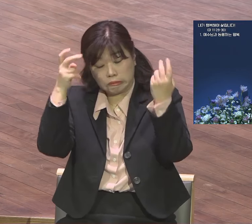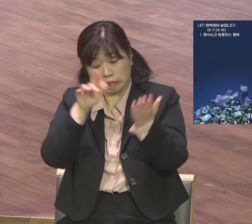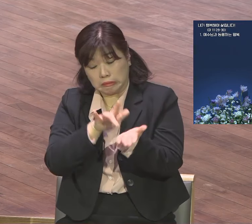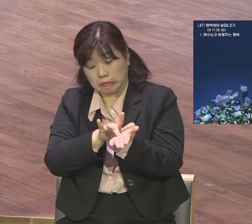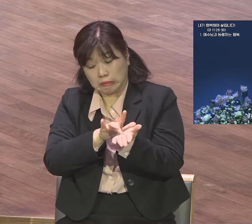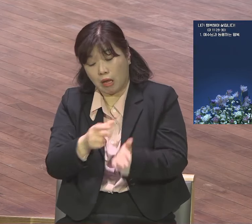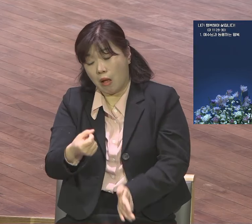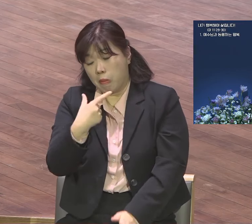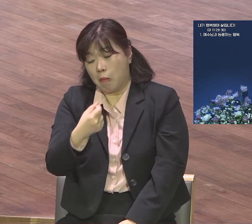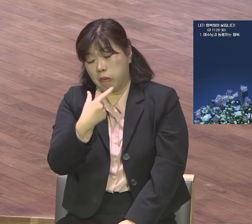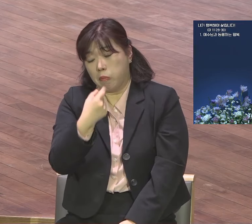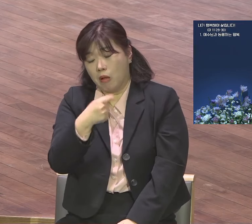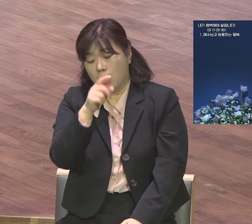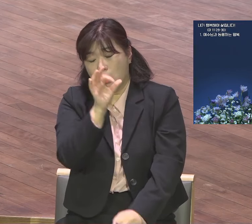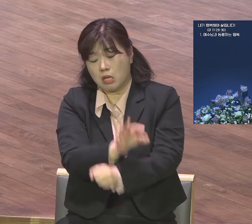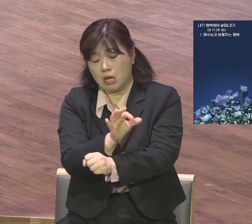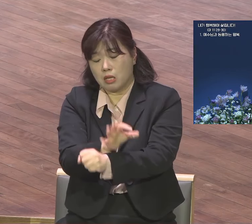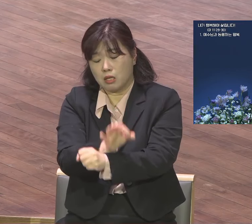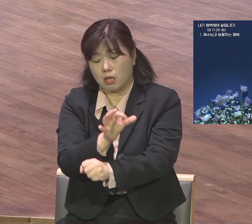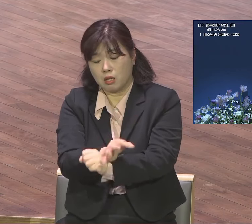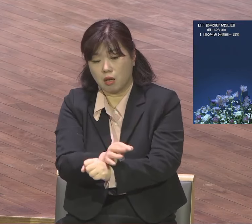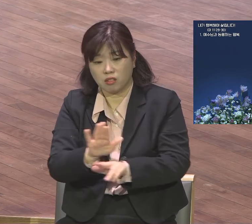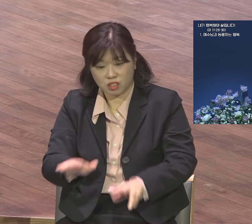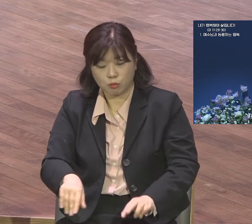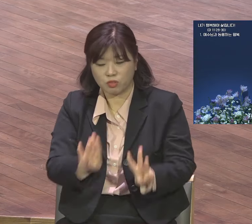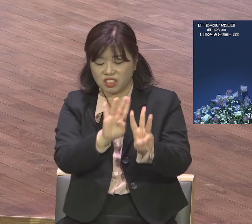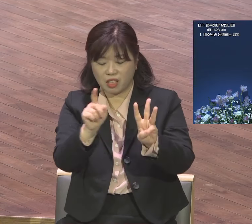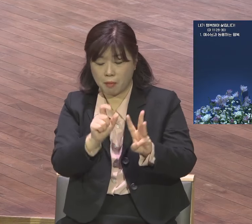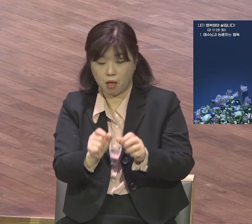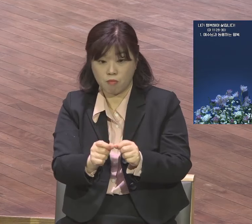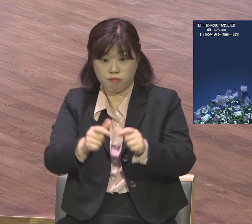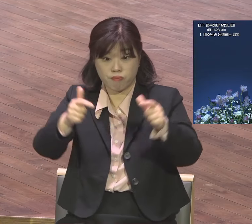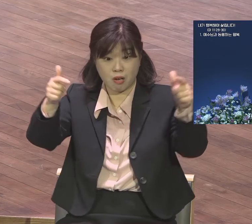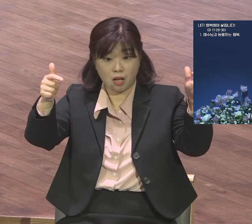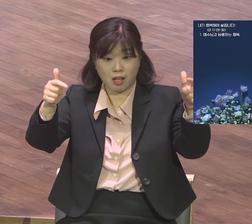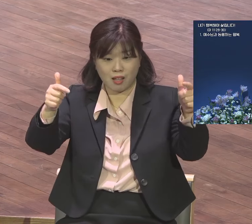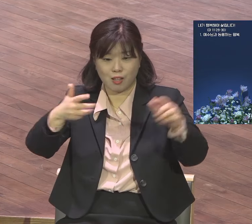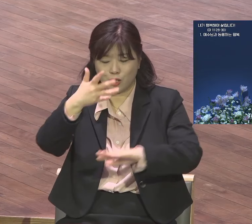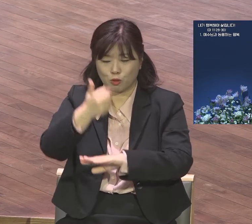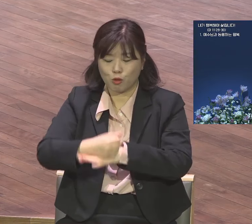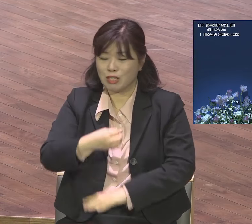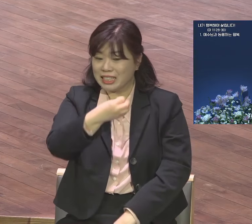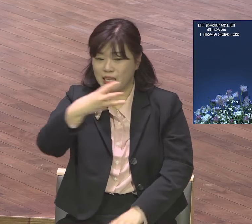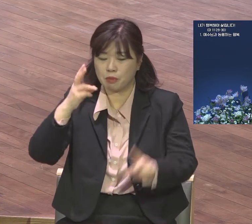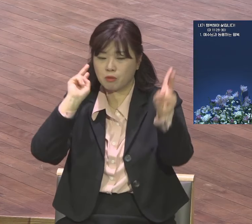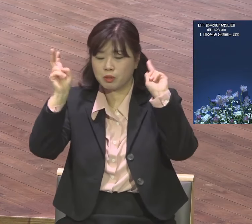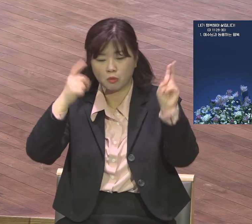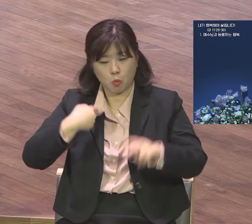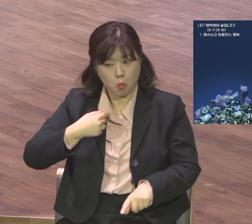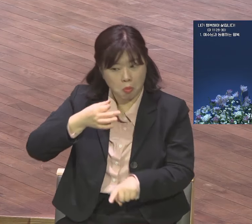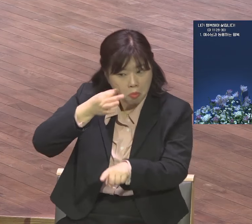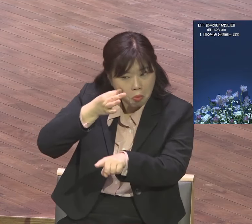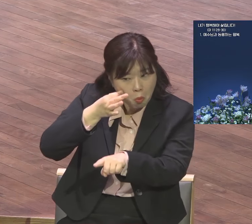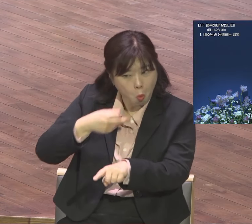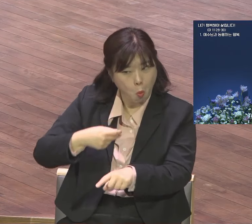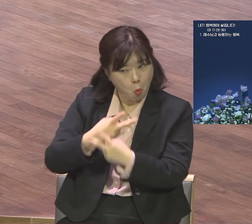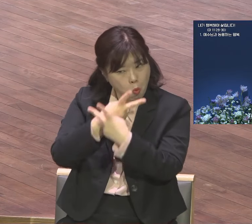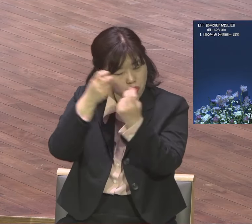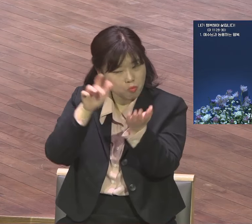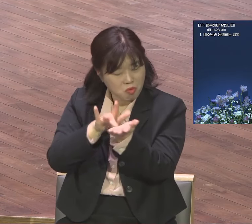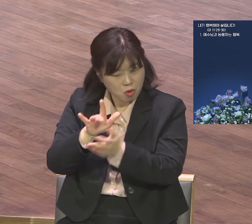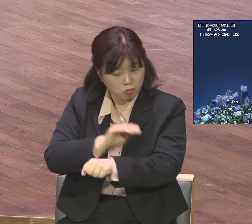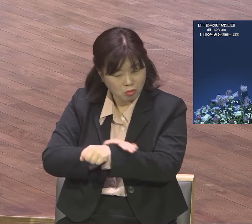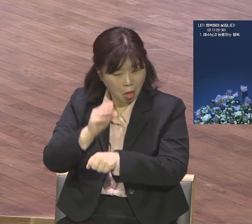산업에 진출한 그런 상태로 우리나라가 불면 사회가 되어 있습니다. 사실 미국이나 일본